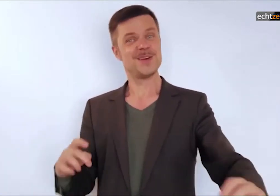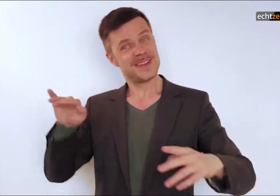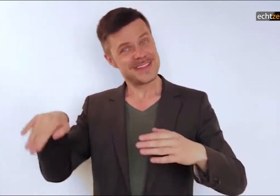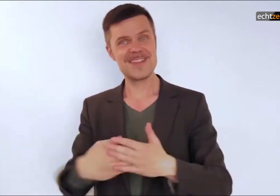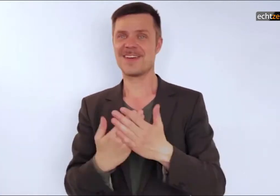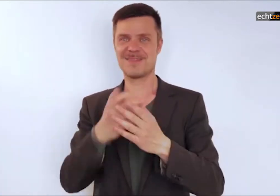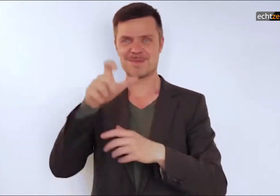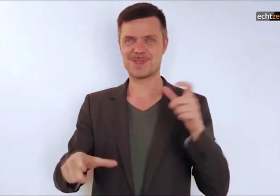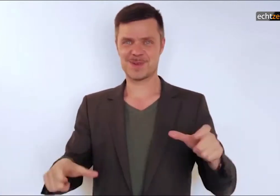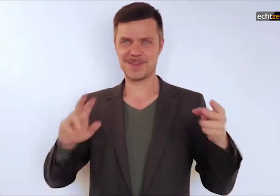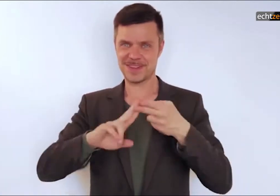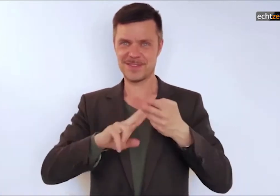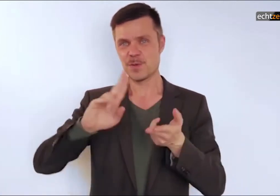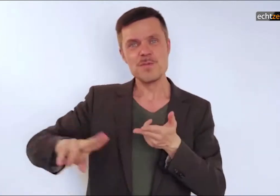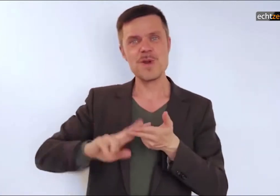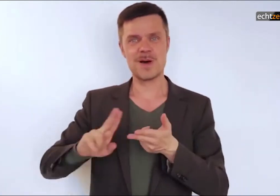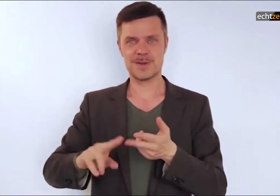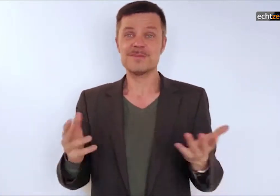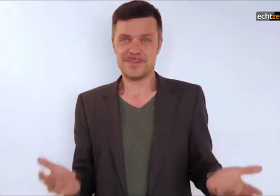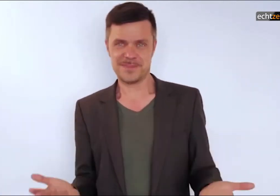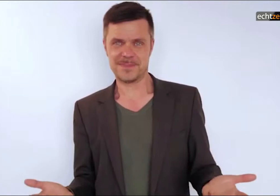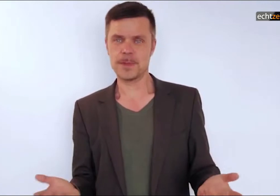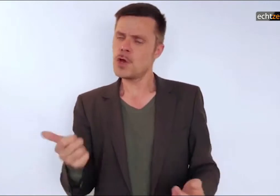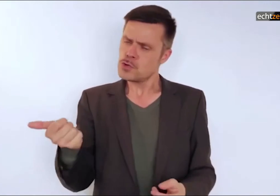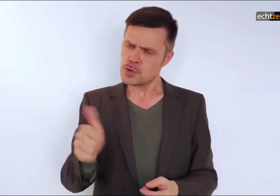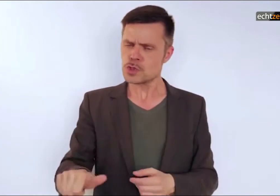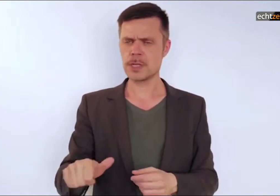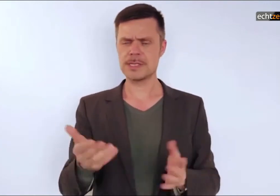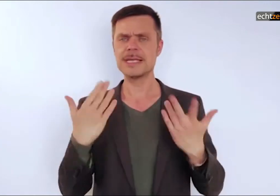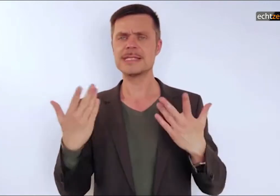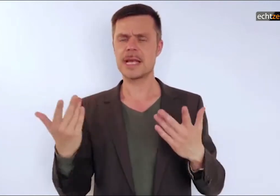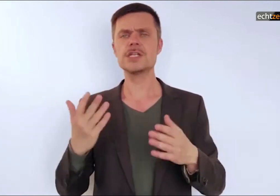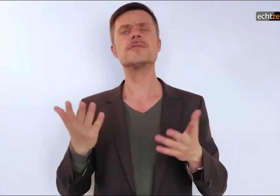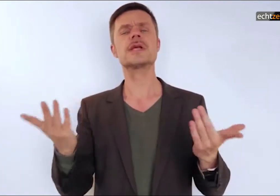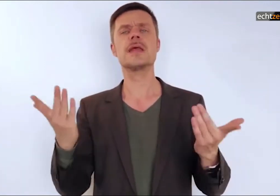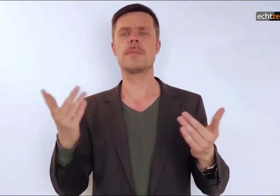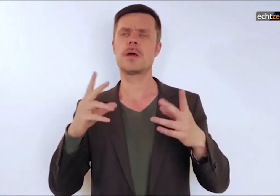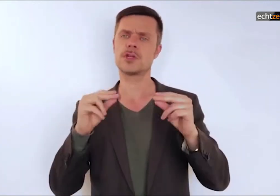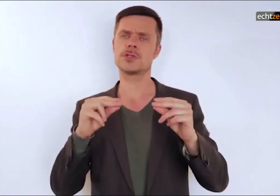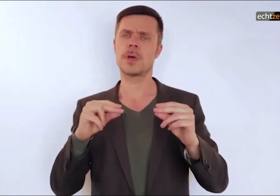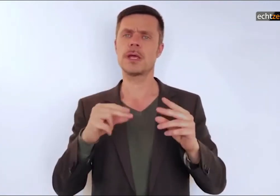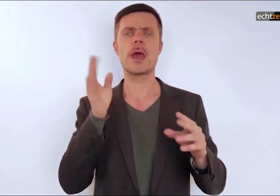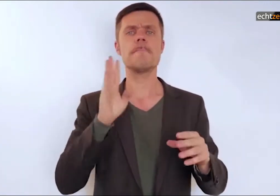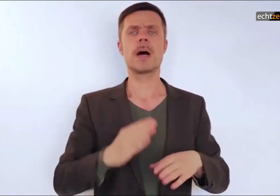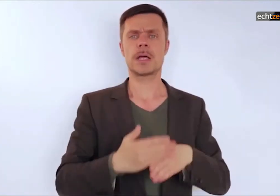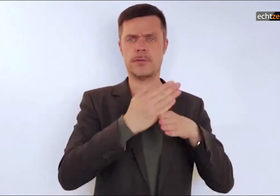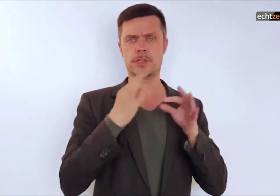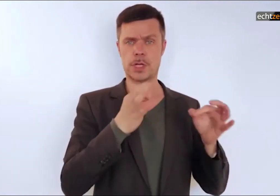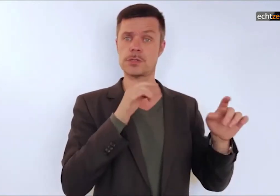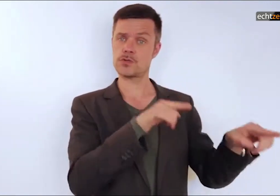zu. Zusätzlich zum Gesellschaftsklima Speed Talk auf der Marhilfer Straße finden auch Speed Talks in